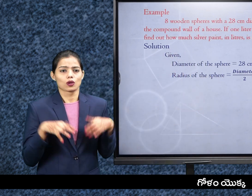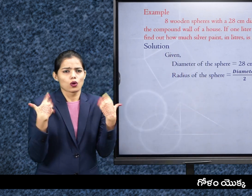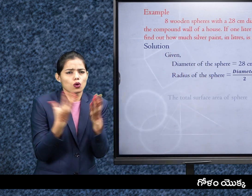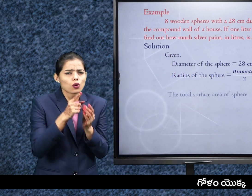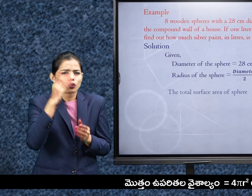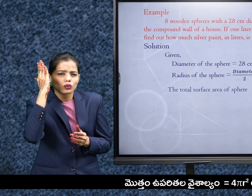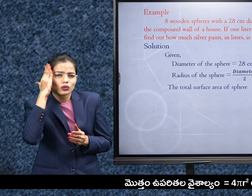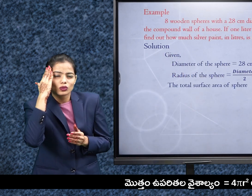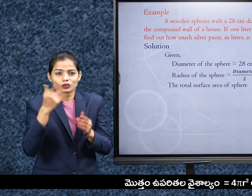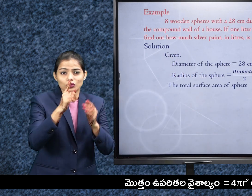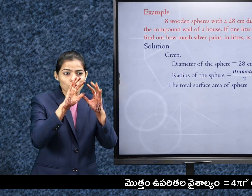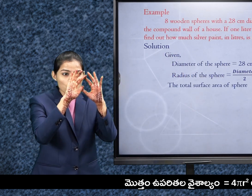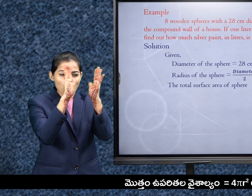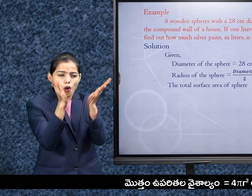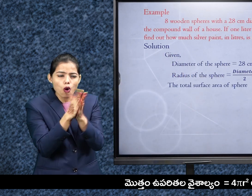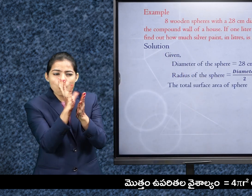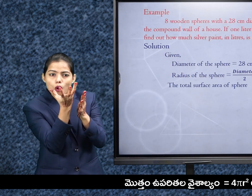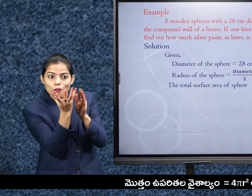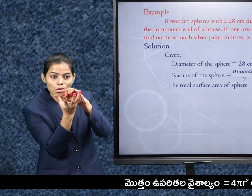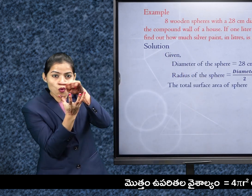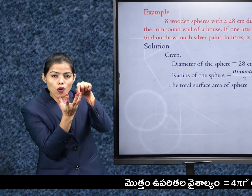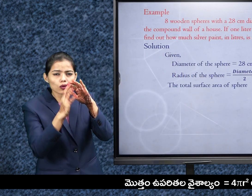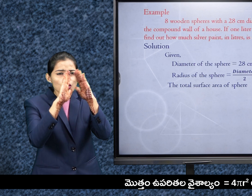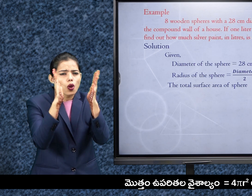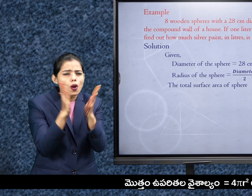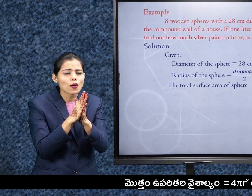గోళం యొక్క మొత్తం ఉపరితల వైశాల్యం 4πr² అని మనకు తెలుసు.